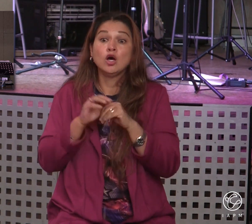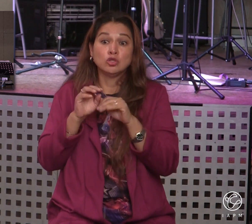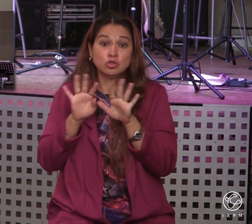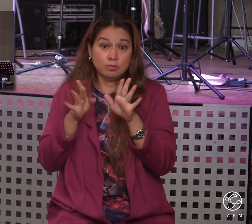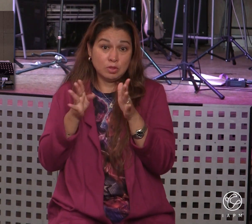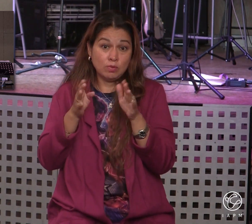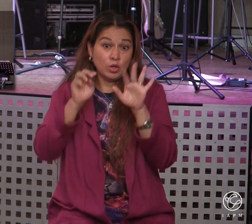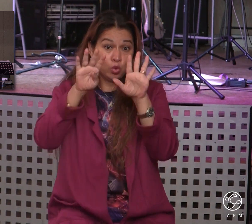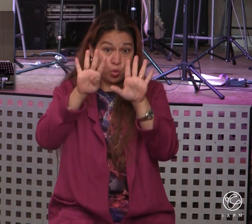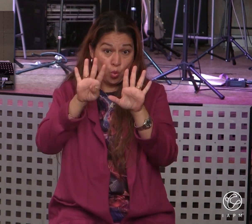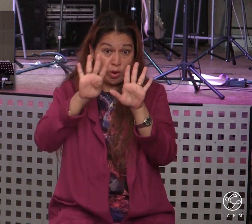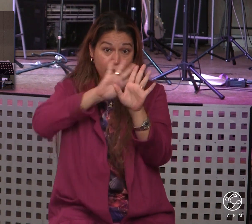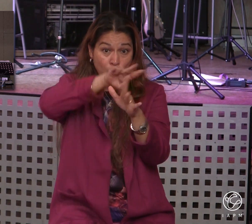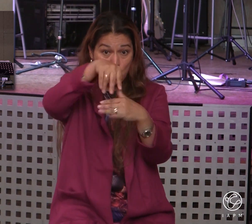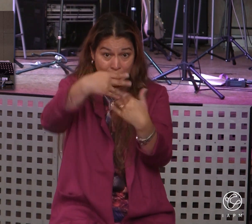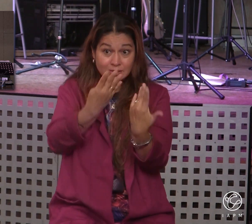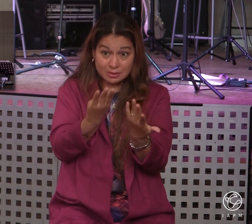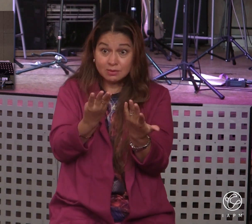Sabéis contar, ¿no?